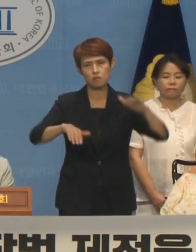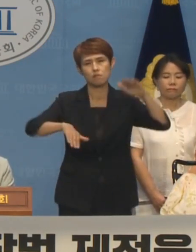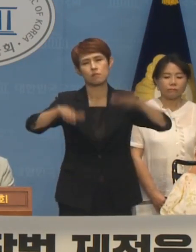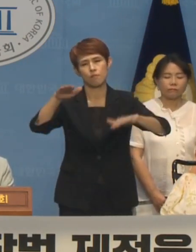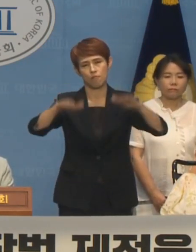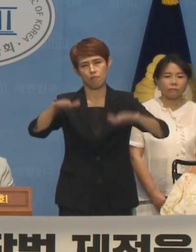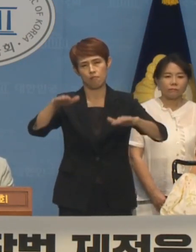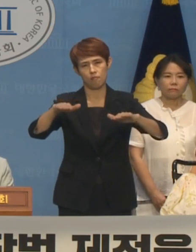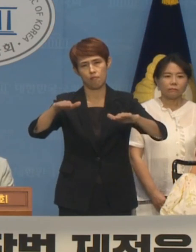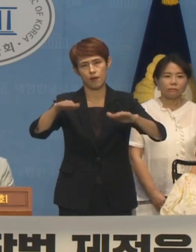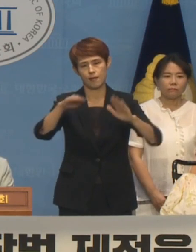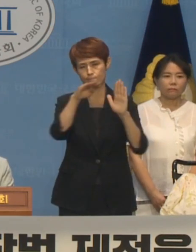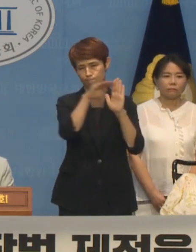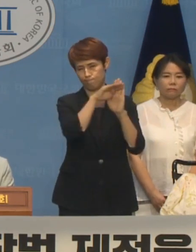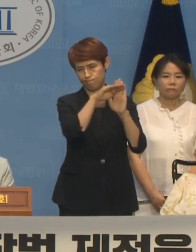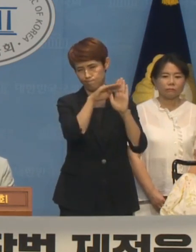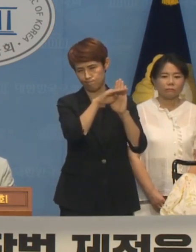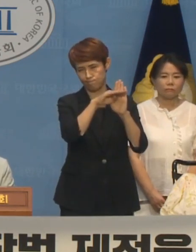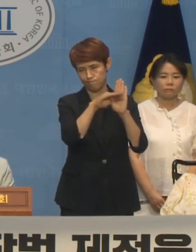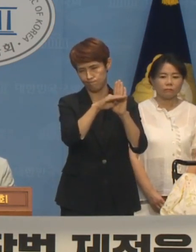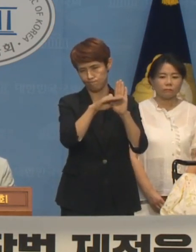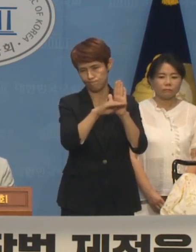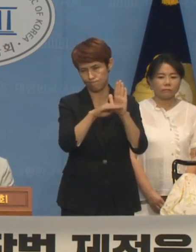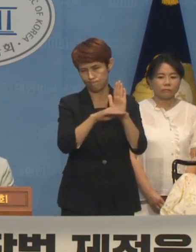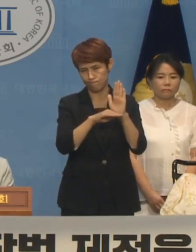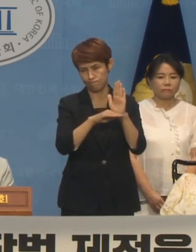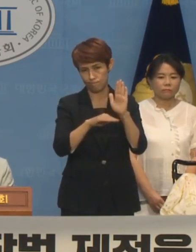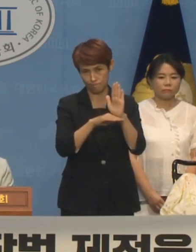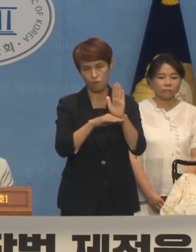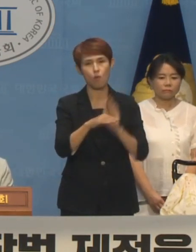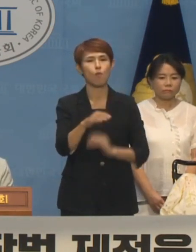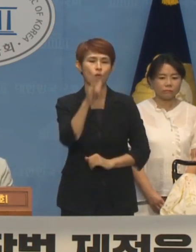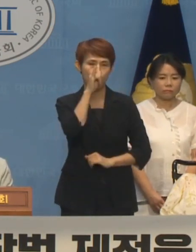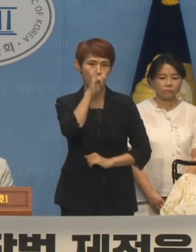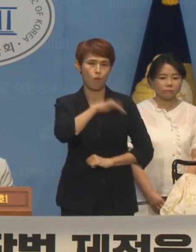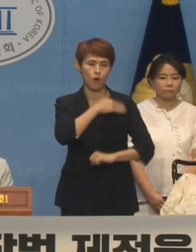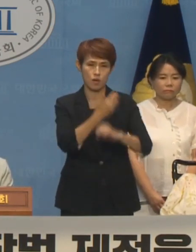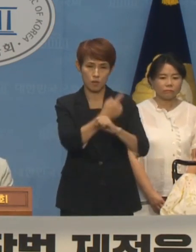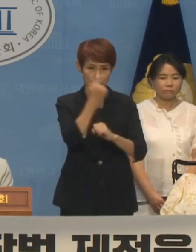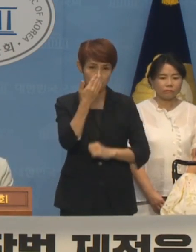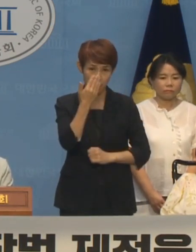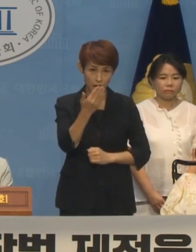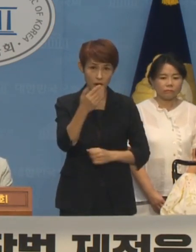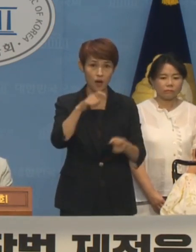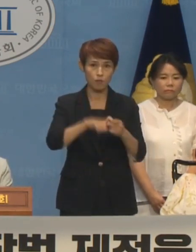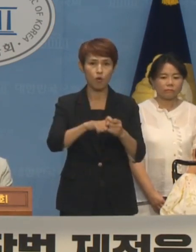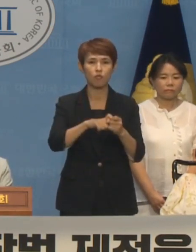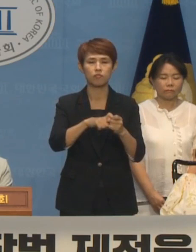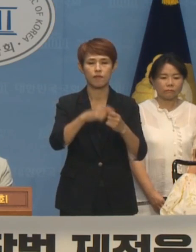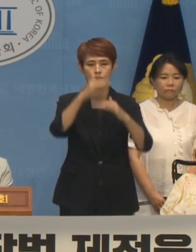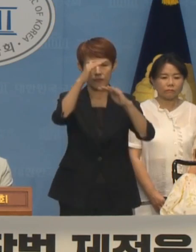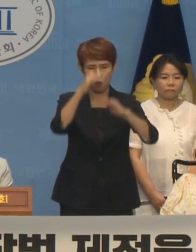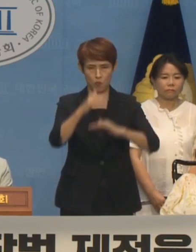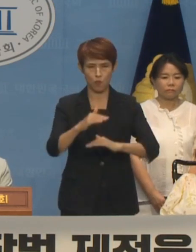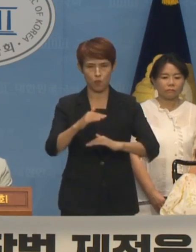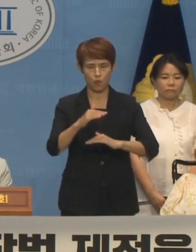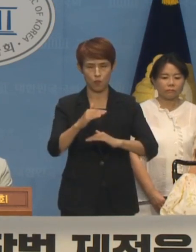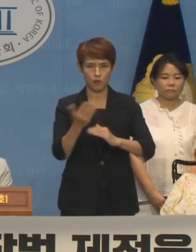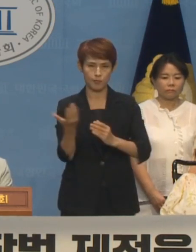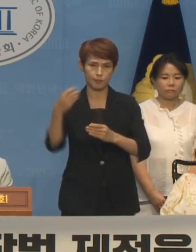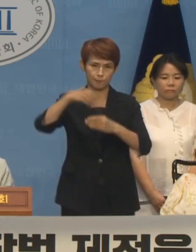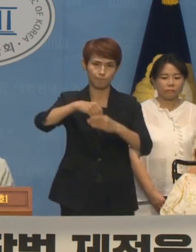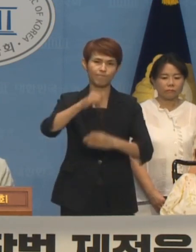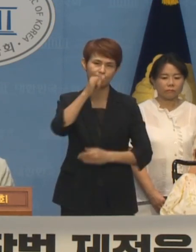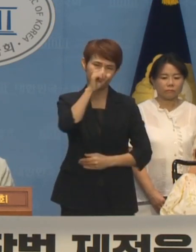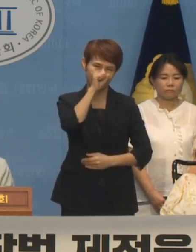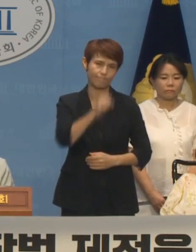대해 체계적이면서 촘촘하게 여성 장애인의 권리가 보장될 수 있도록 법안 내용에 재구성이